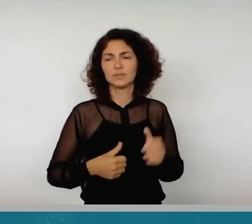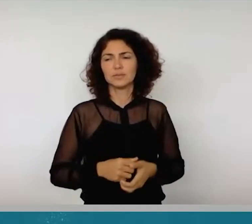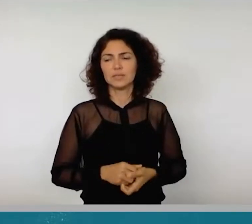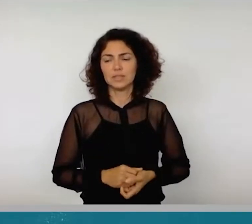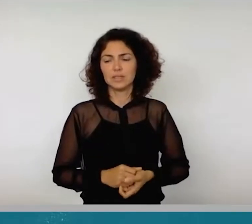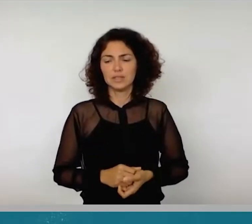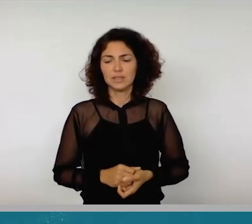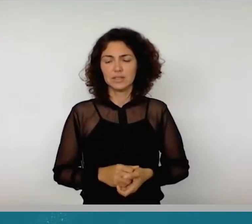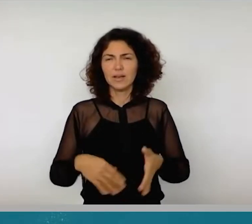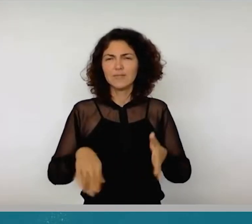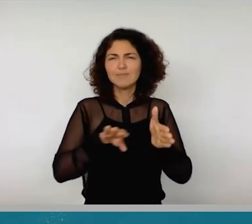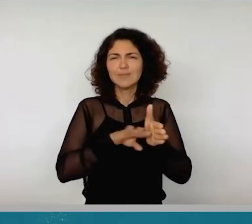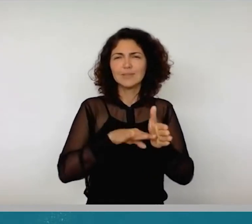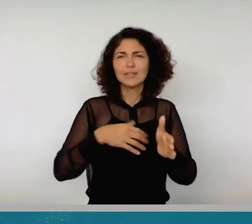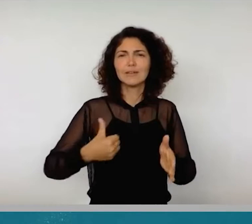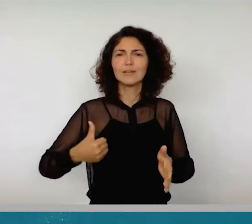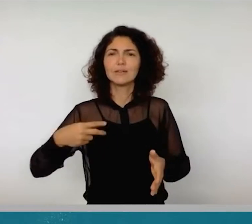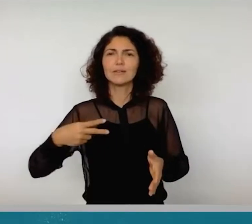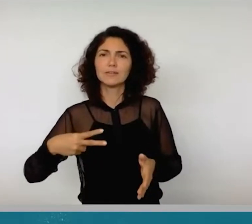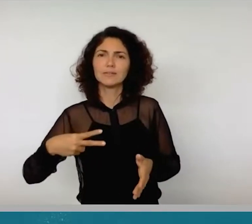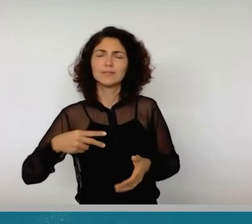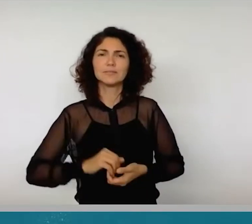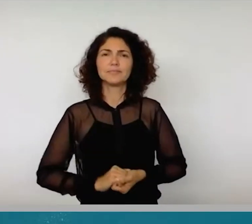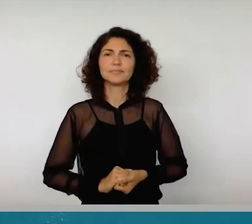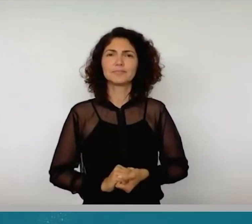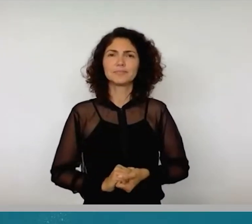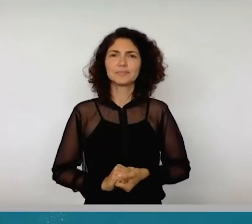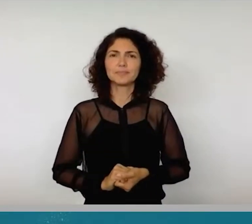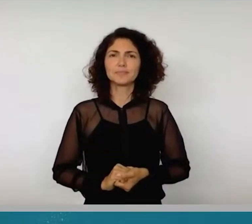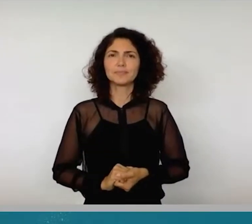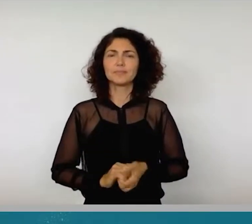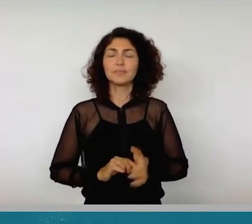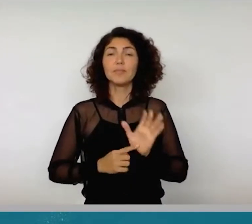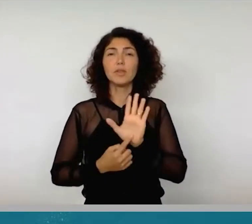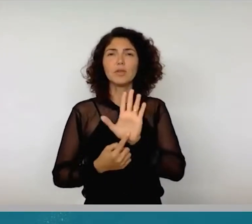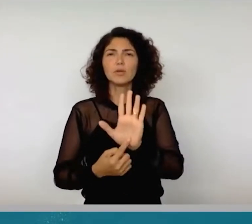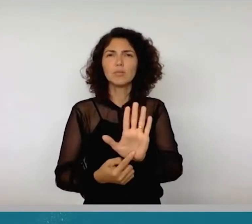até 12, falam dos 5 primeiros